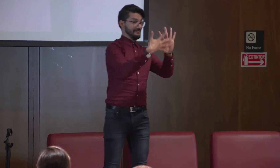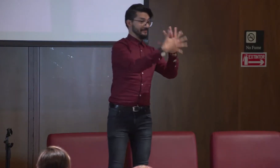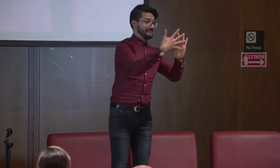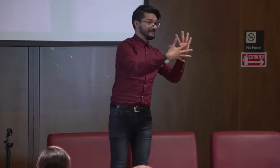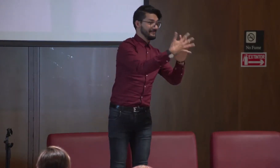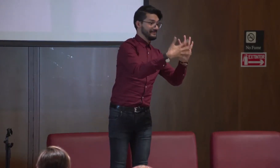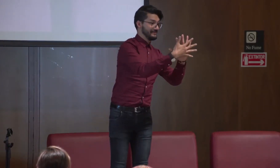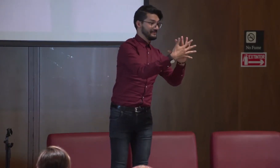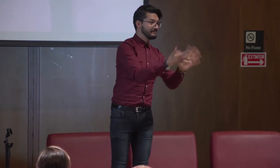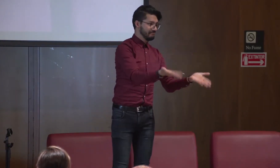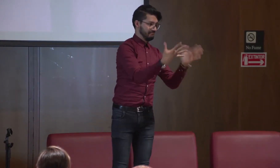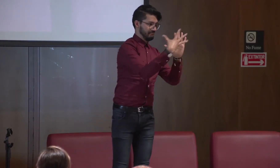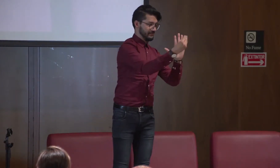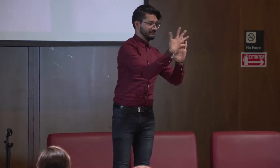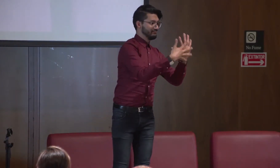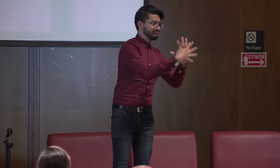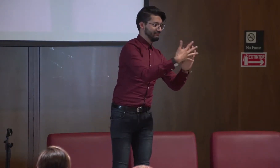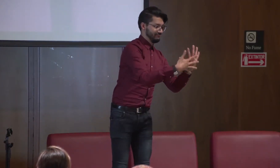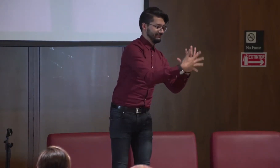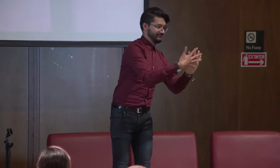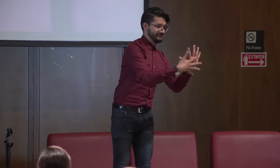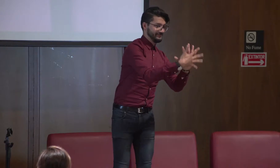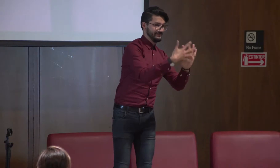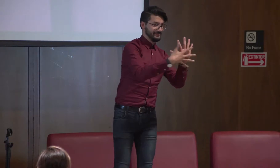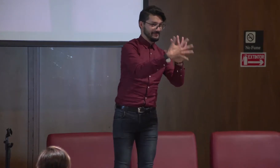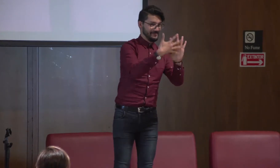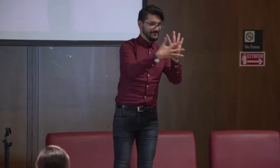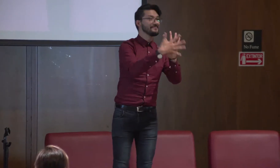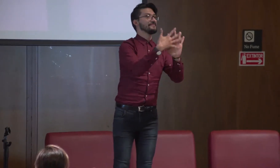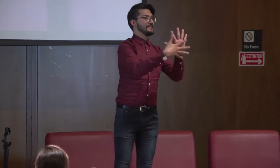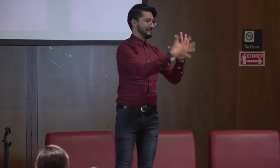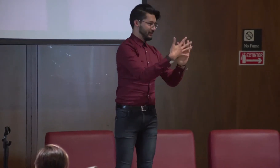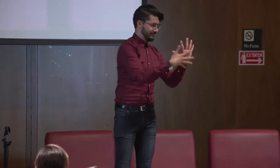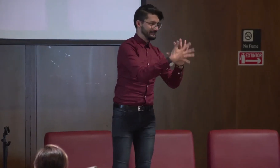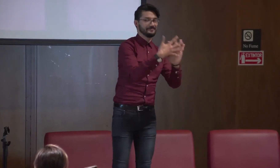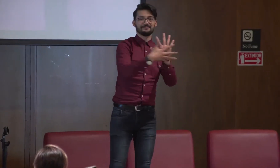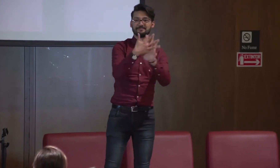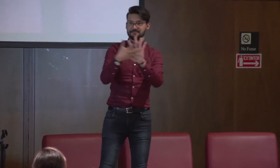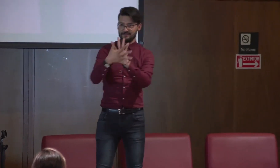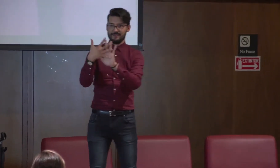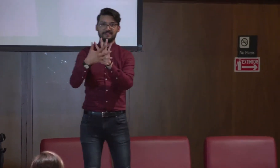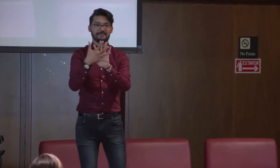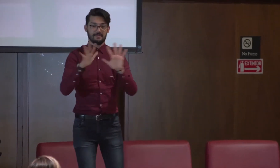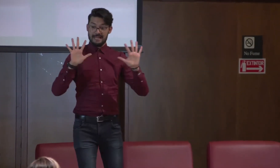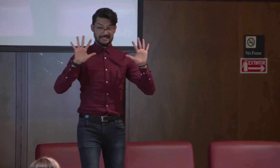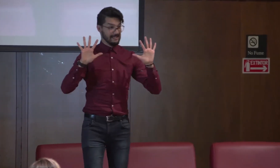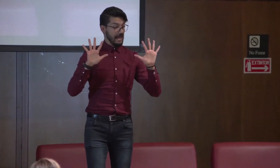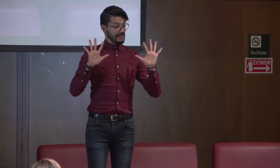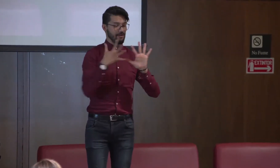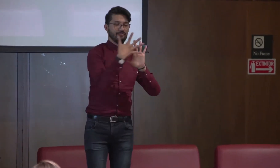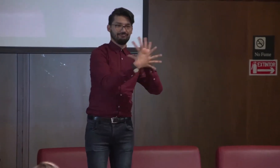palabra paz. Esta es la seña para señas. Quisiera que por favor ustedes me sigan con sus manos también.